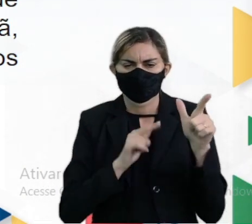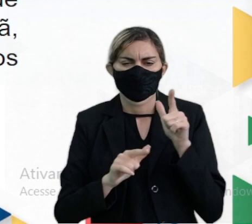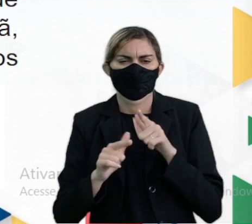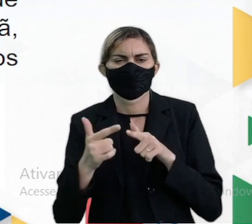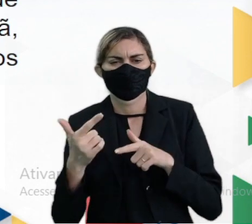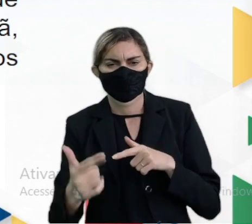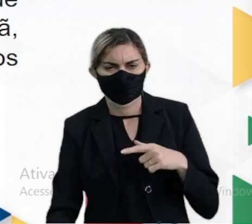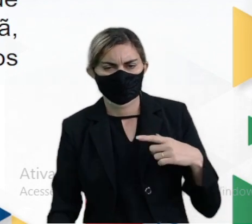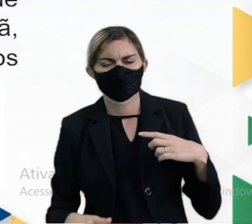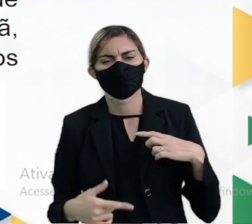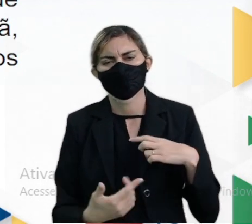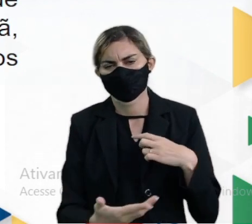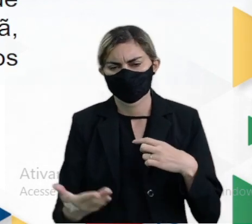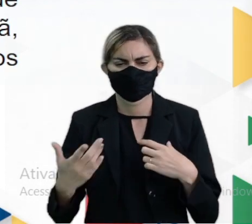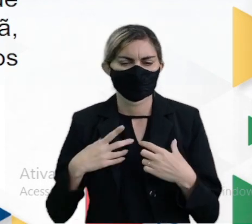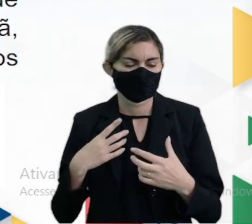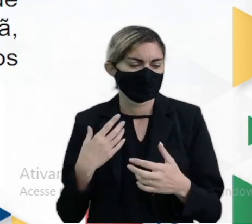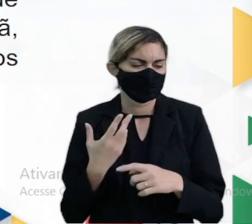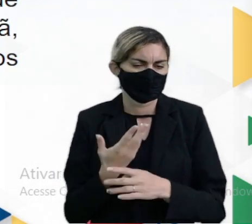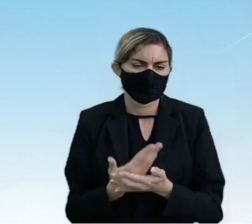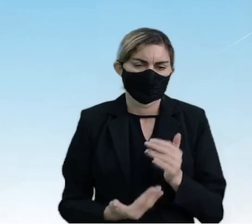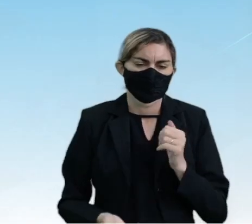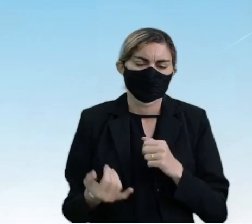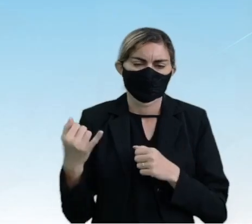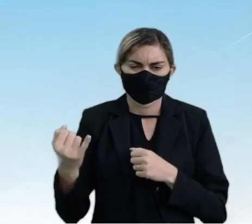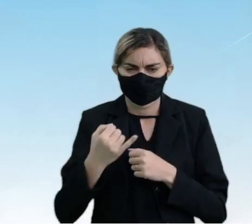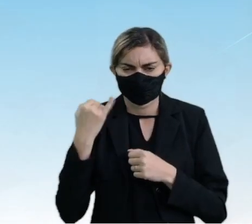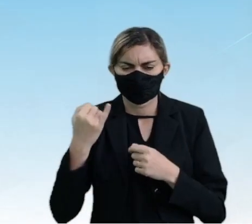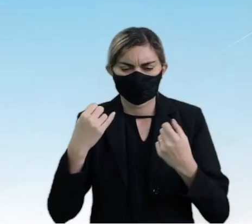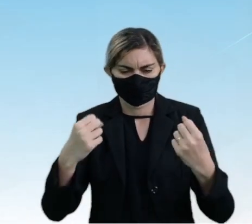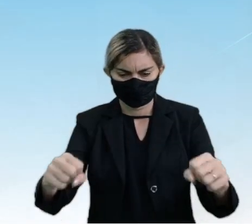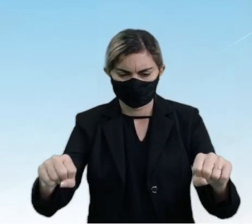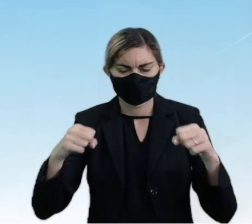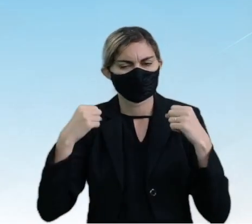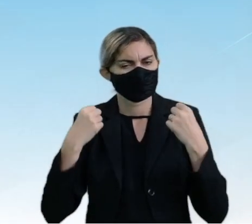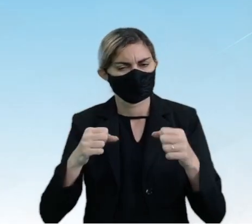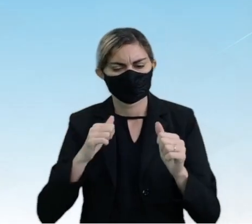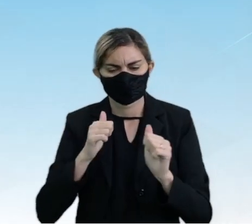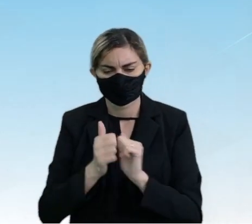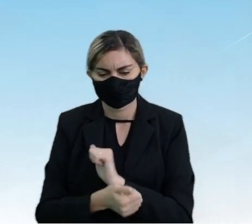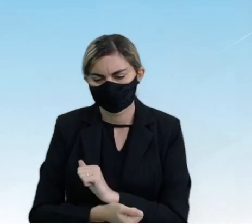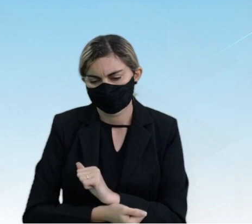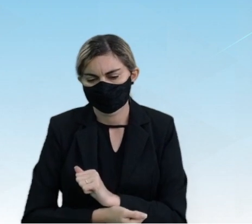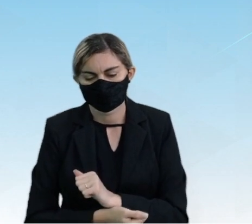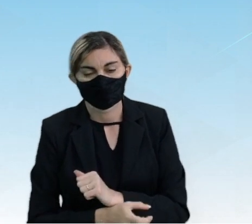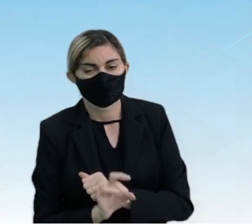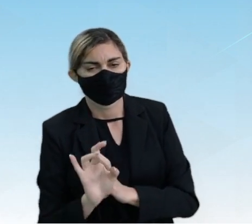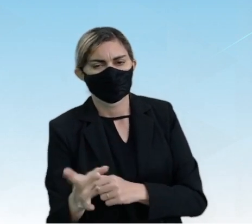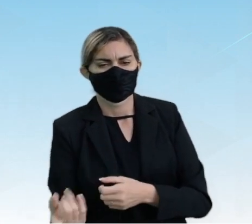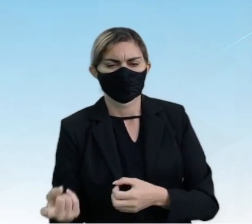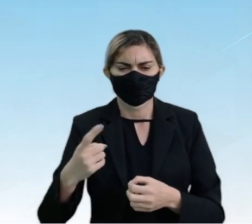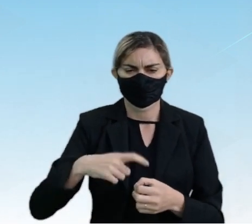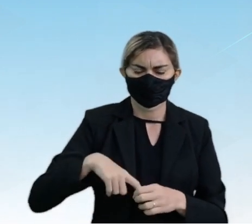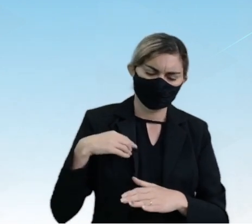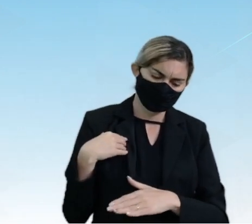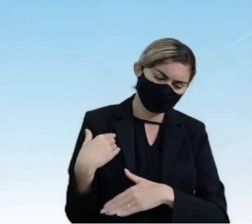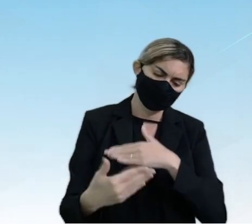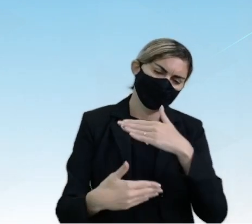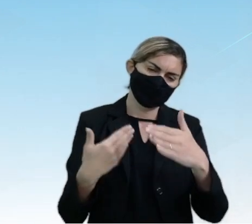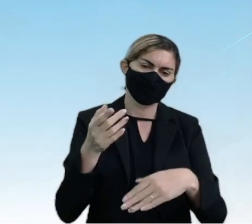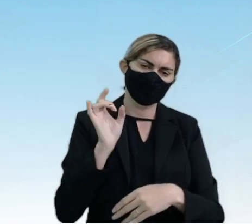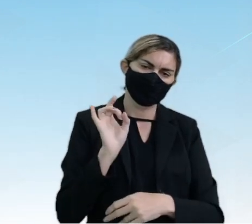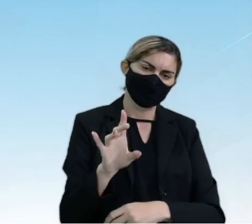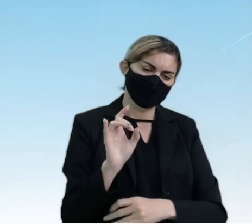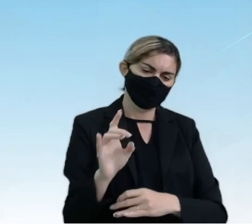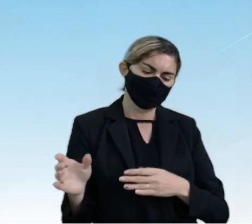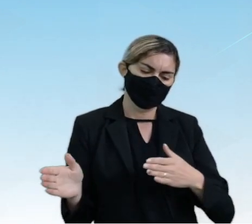Então, isso resultou na perda da importância da ginástica, né, do esporte, e a ginástica ela só retomou a sua evolução somente